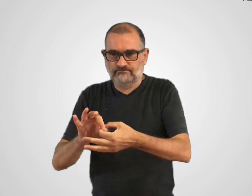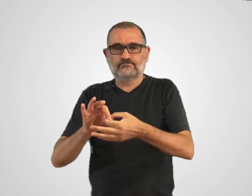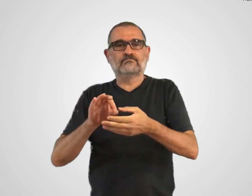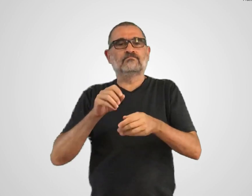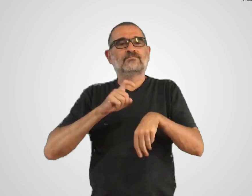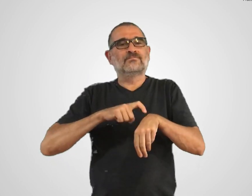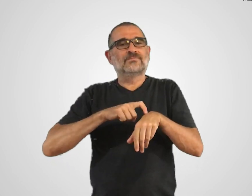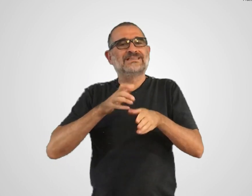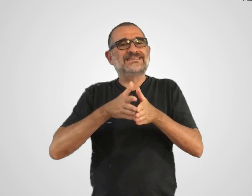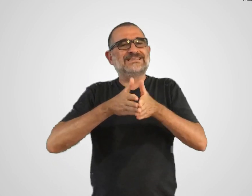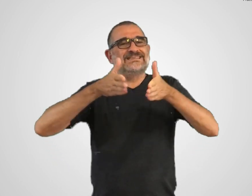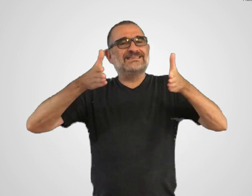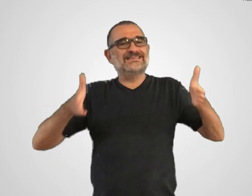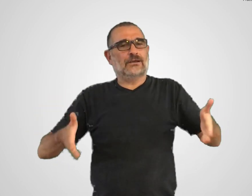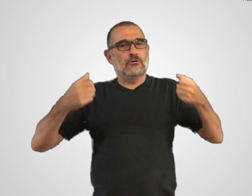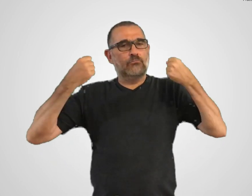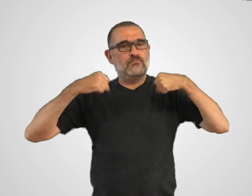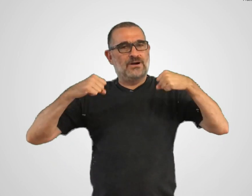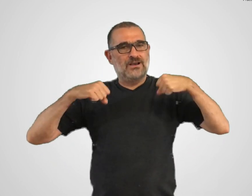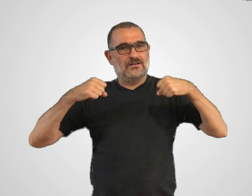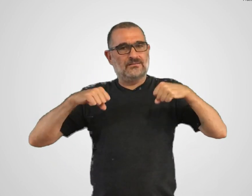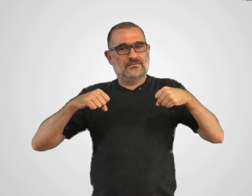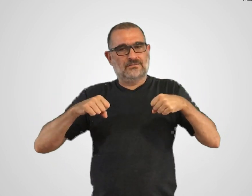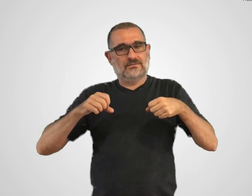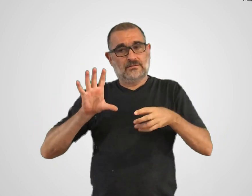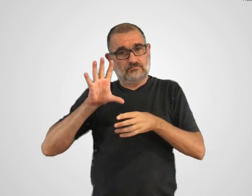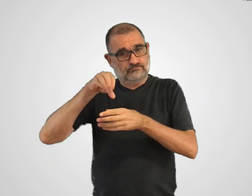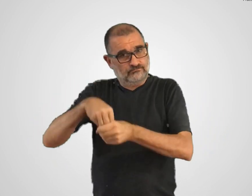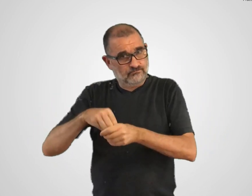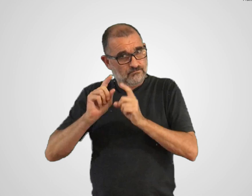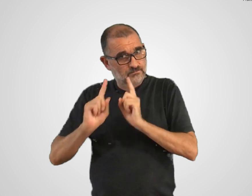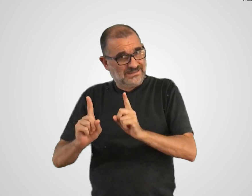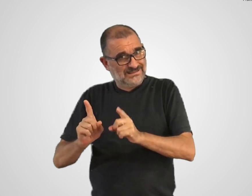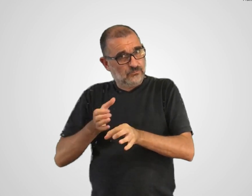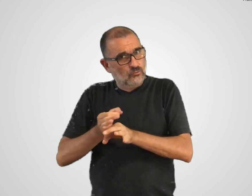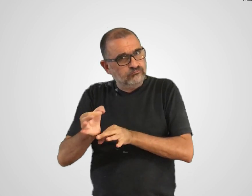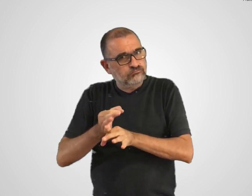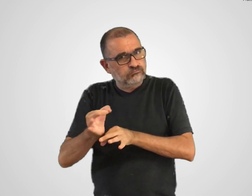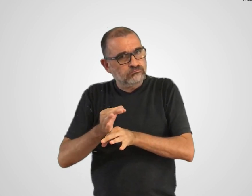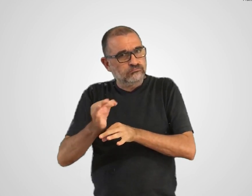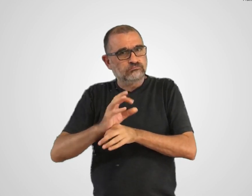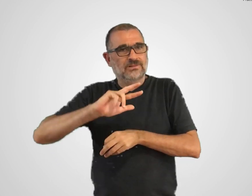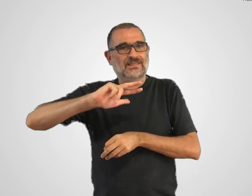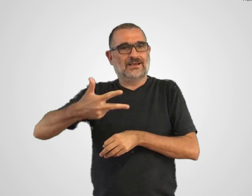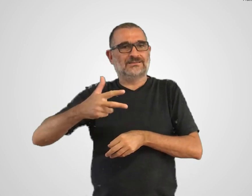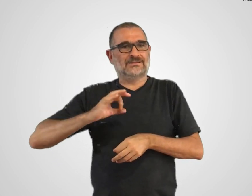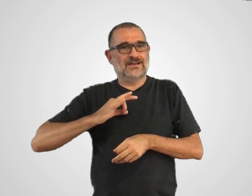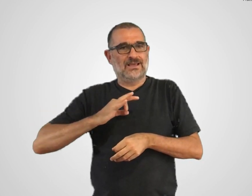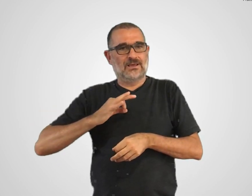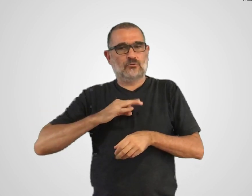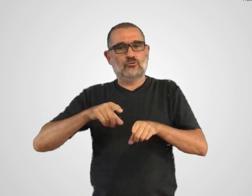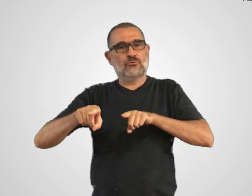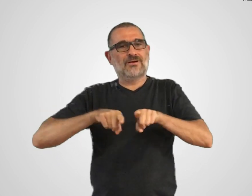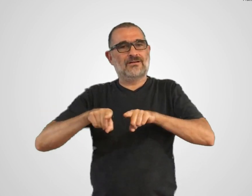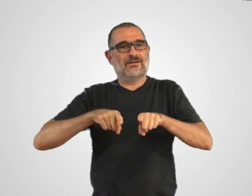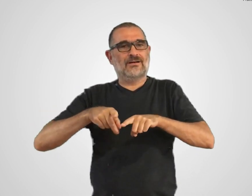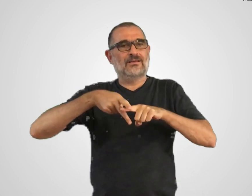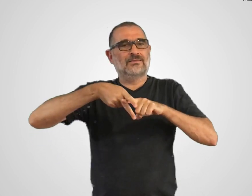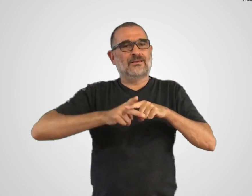al ciclo de prácticas que se dicta en el tercer año de la carrera